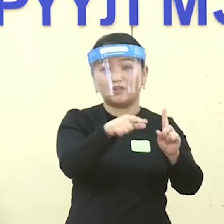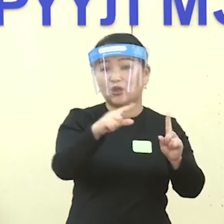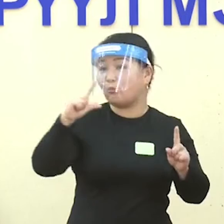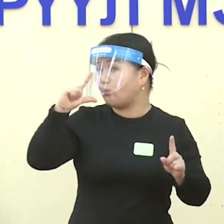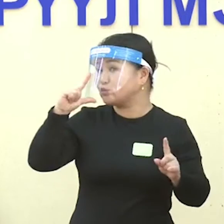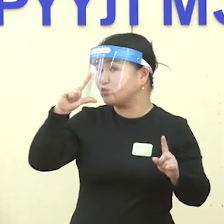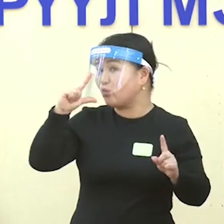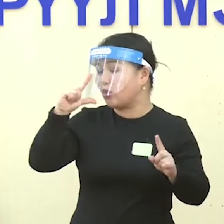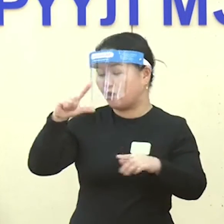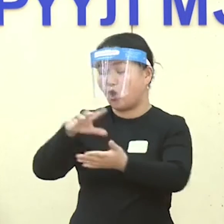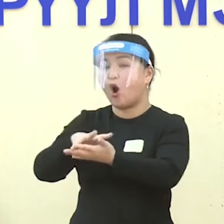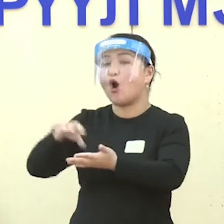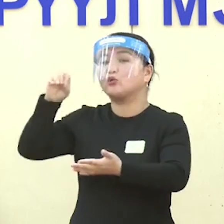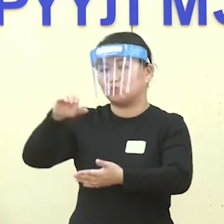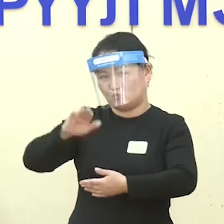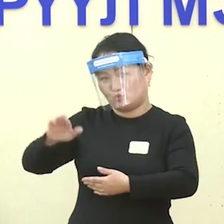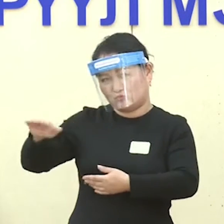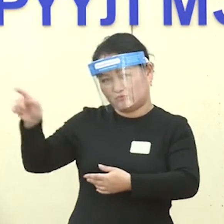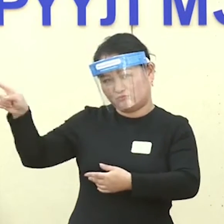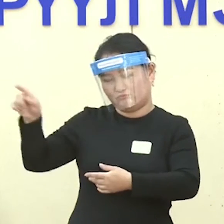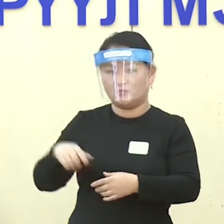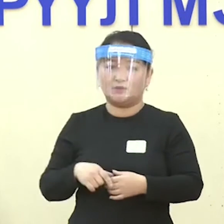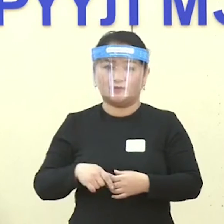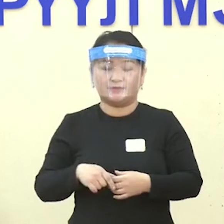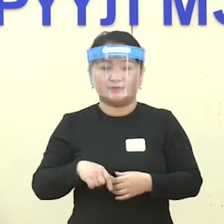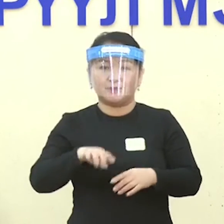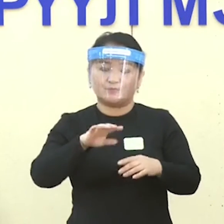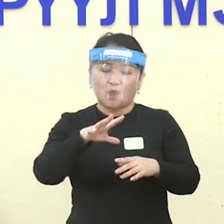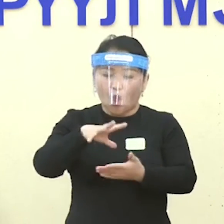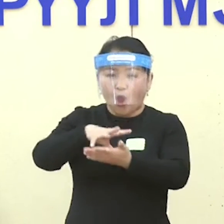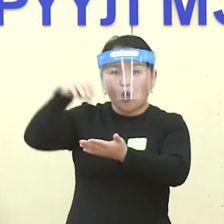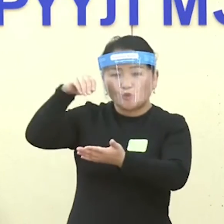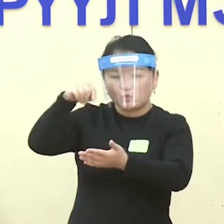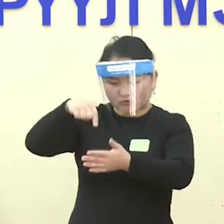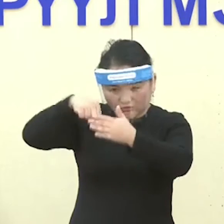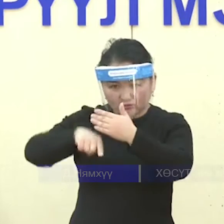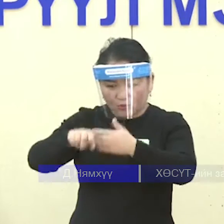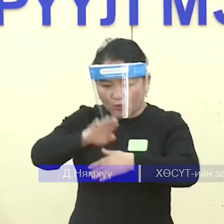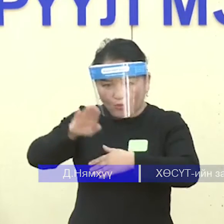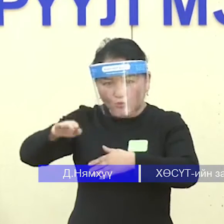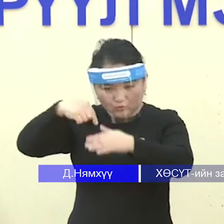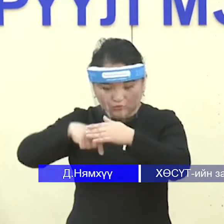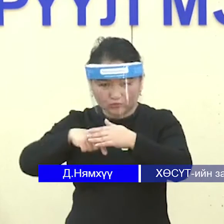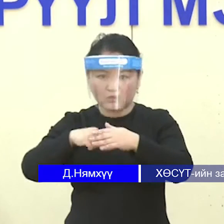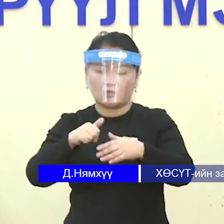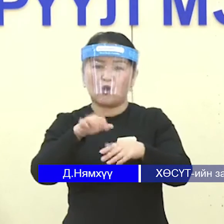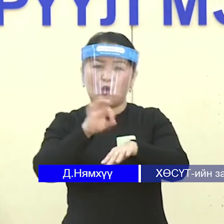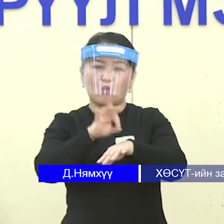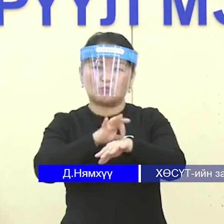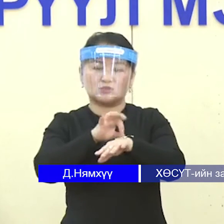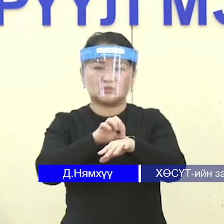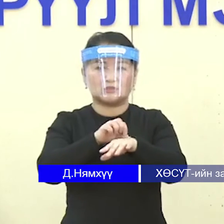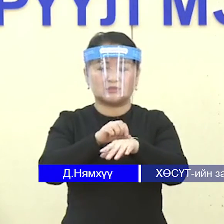Сорджиоэсэн ойвтэн нэ сээлэээллээээ. Энэ гээд ойвтэн өдээн дуул Москвааа сэрсэн ойвтэн өдээн дуул өвчэл